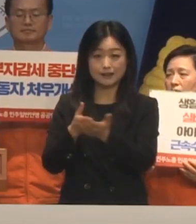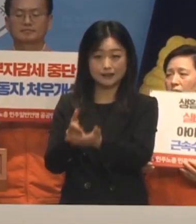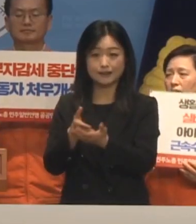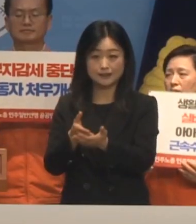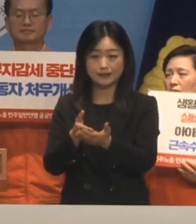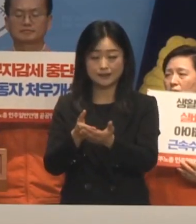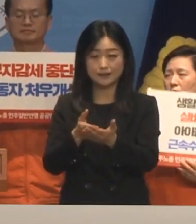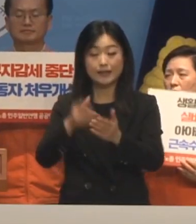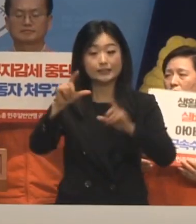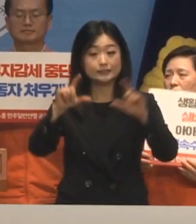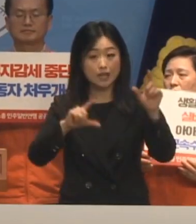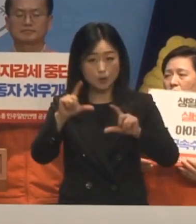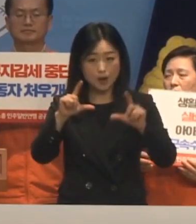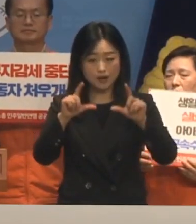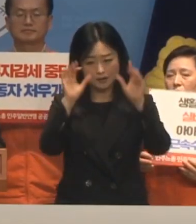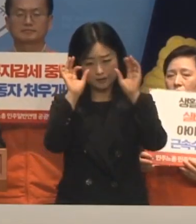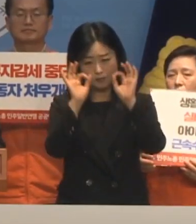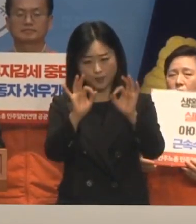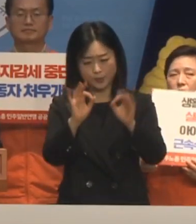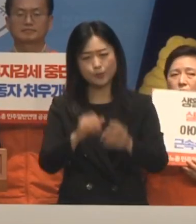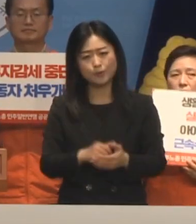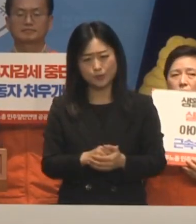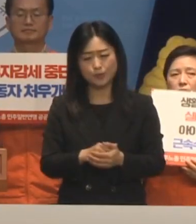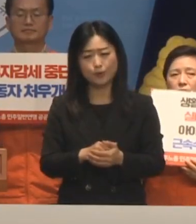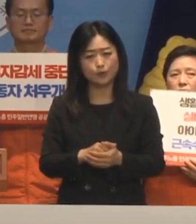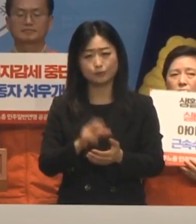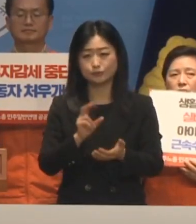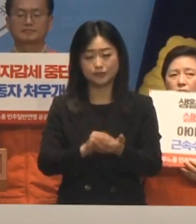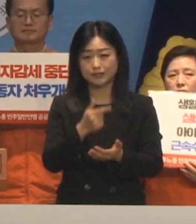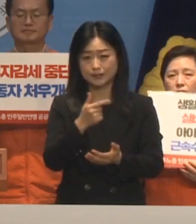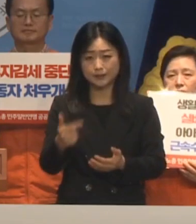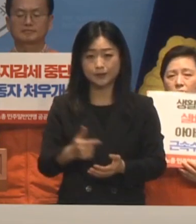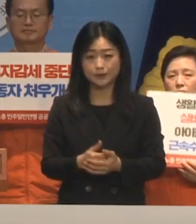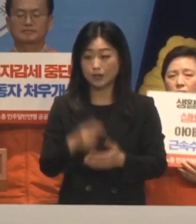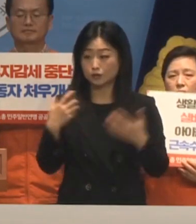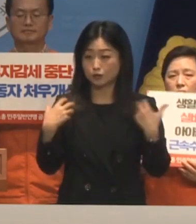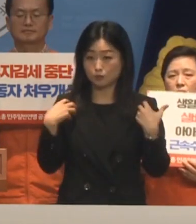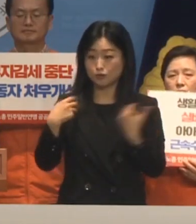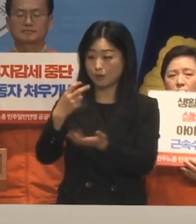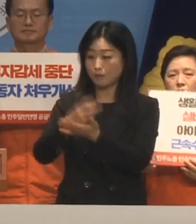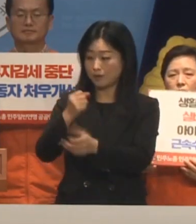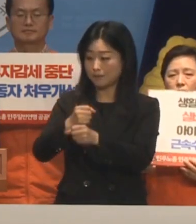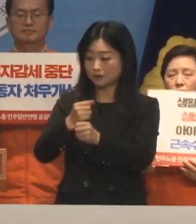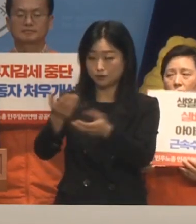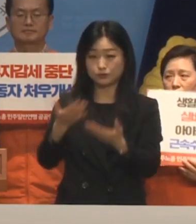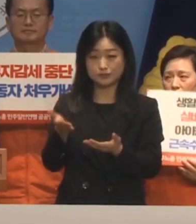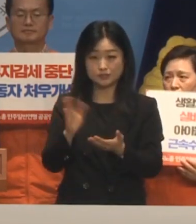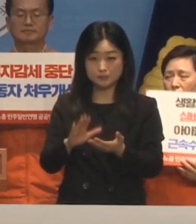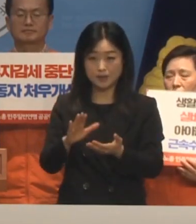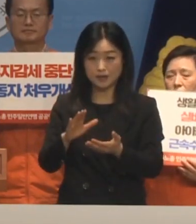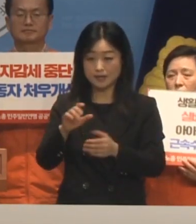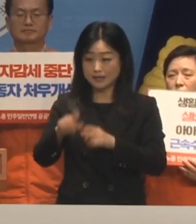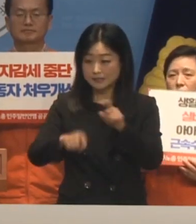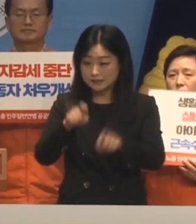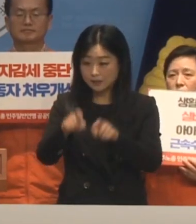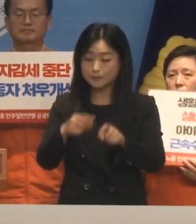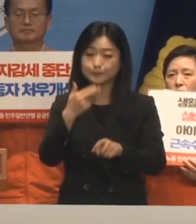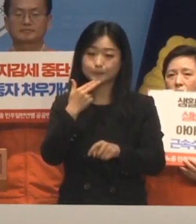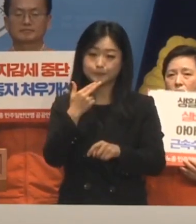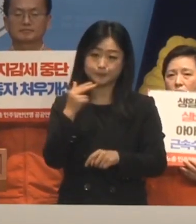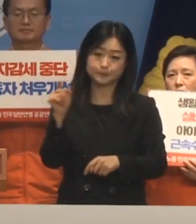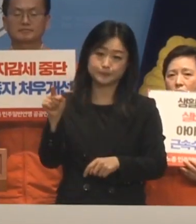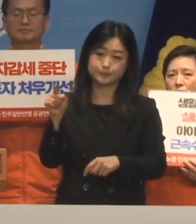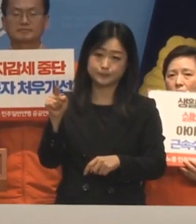하는 사항을 어떻게 이해해야 합니까? 정부는 지침을 만들어 놓고도 제대로 이행하는지